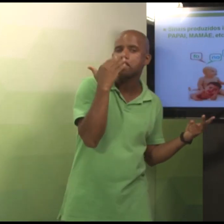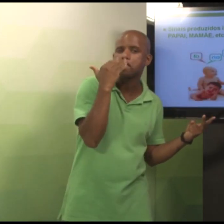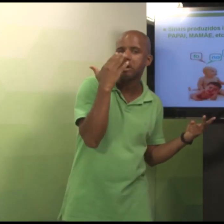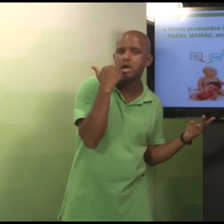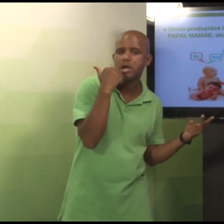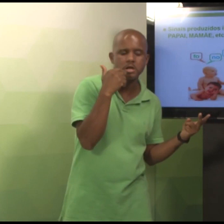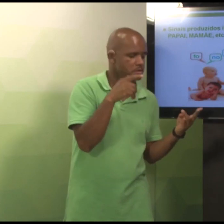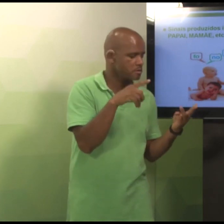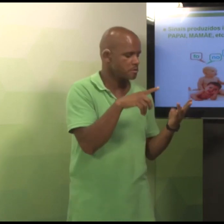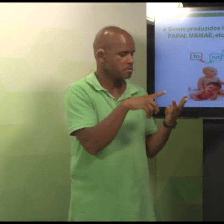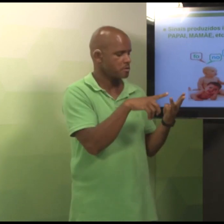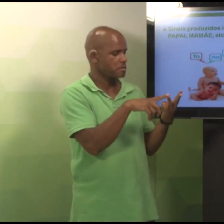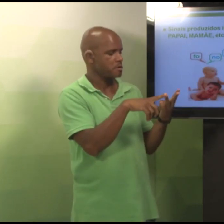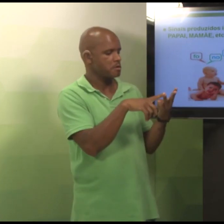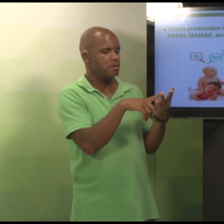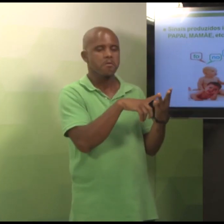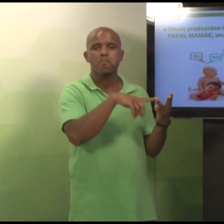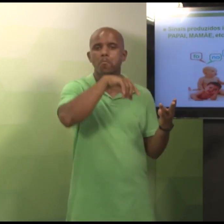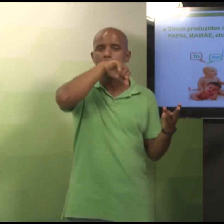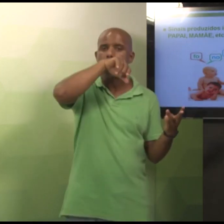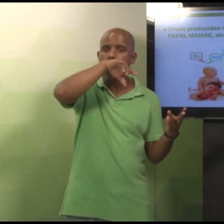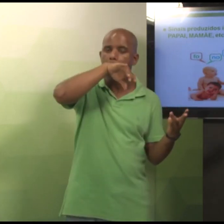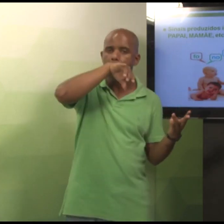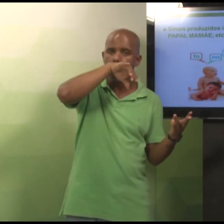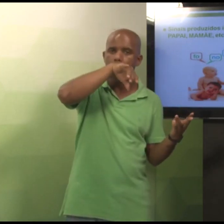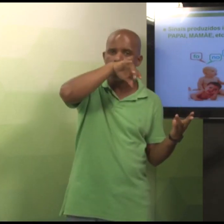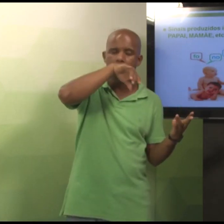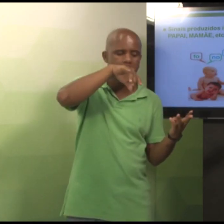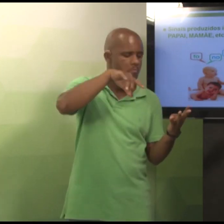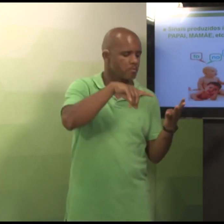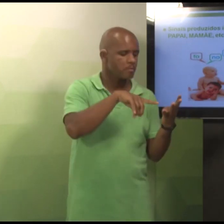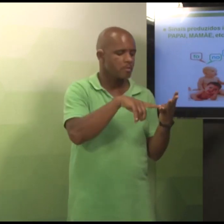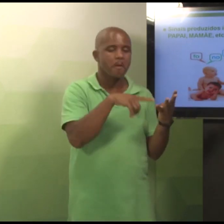Leite, comer, papai, mamãe.